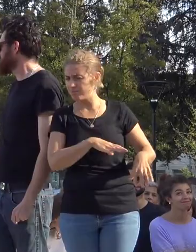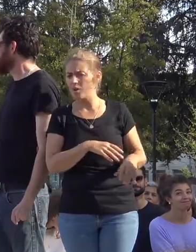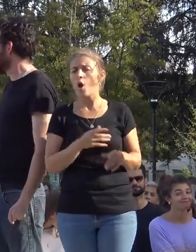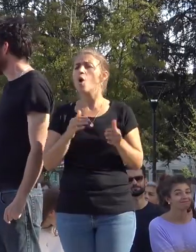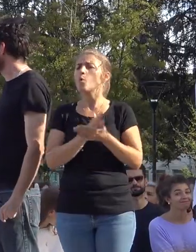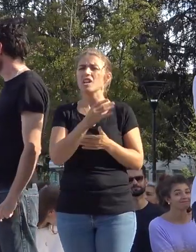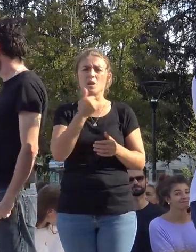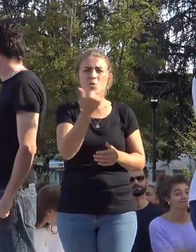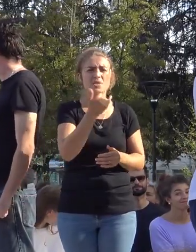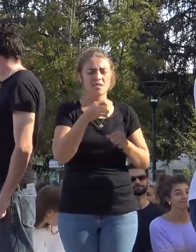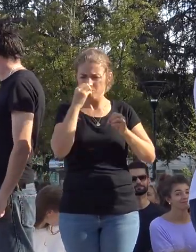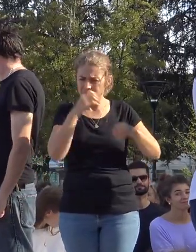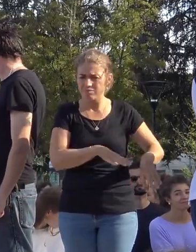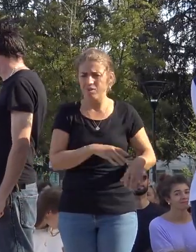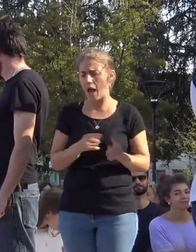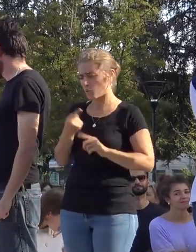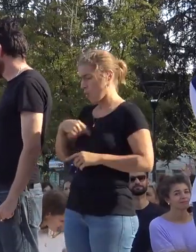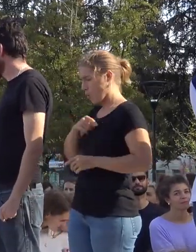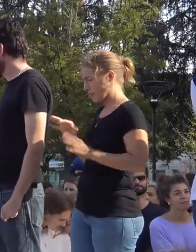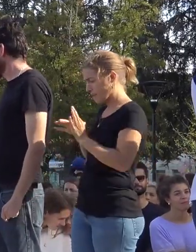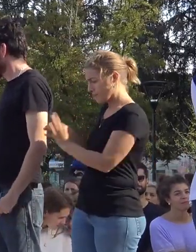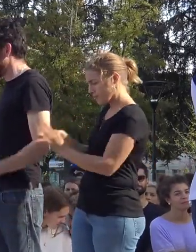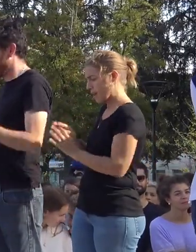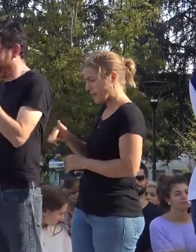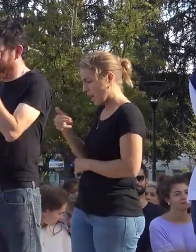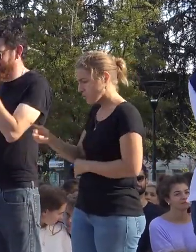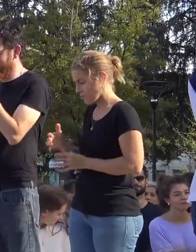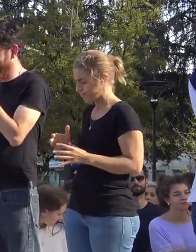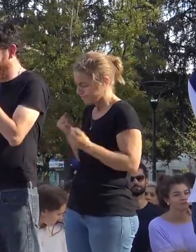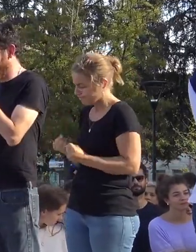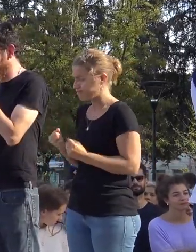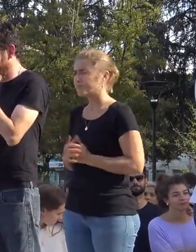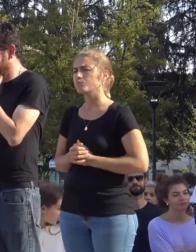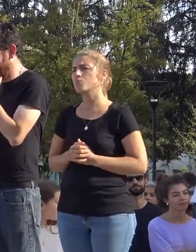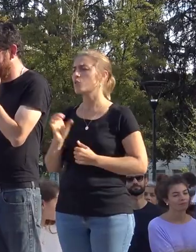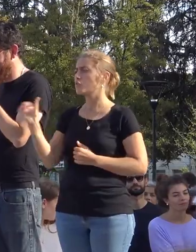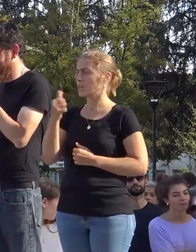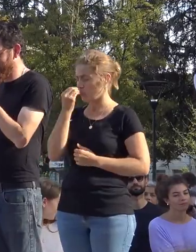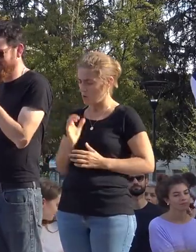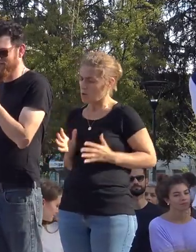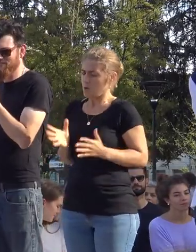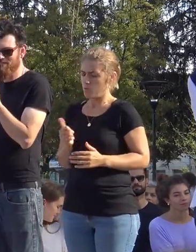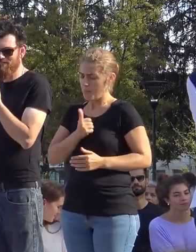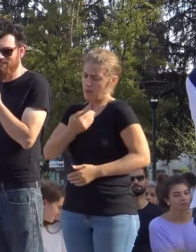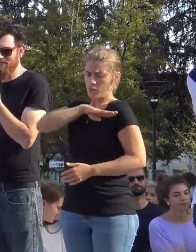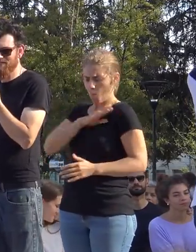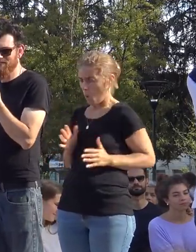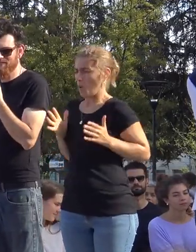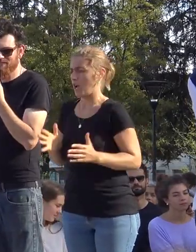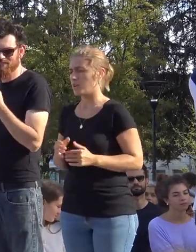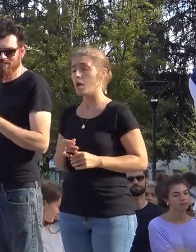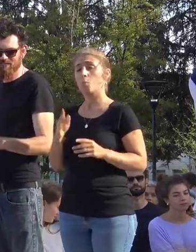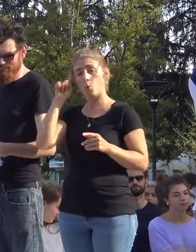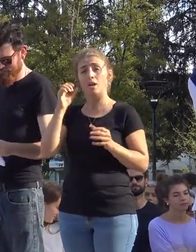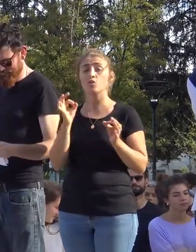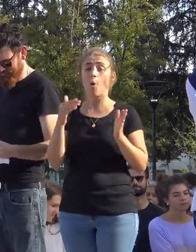continuer comme hier et qui nous déconnectent de l'essentiel. Prenons collectivement notre responsabilité, car il est encore temps et c'est